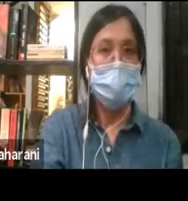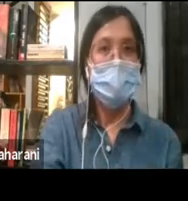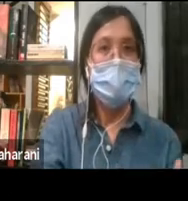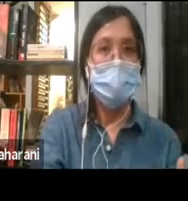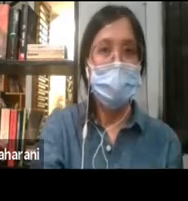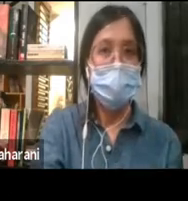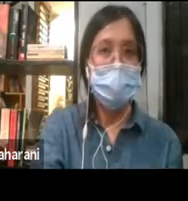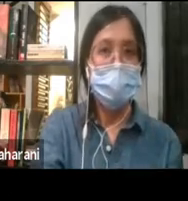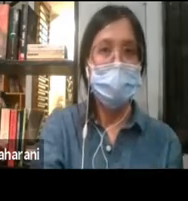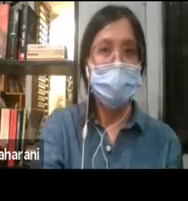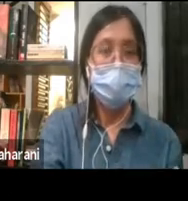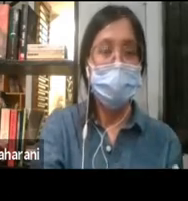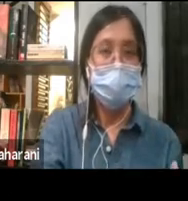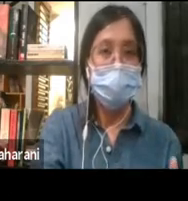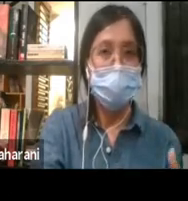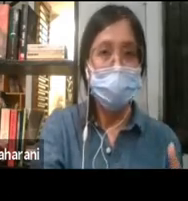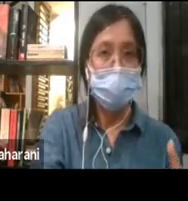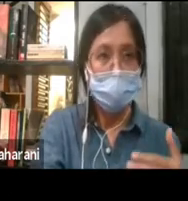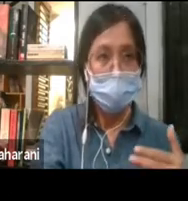kekerasan terhadap